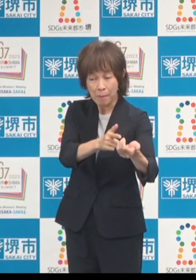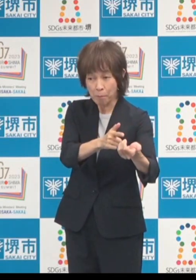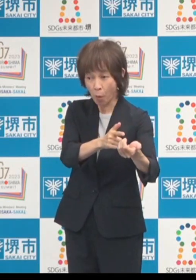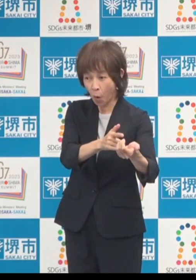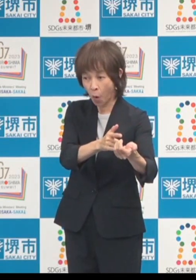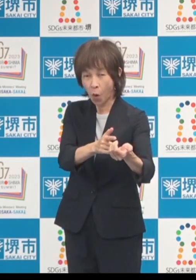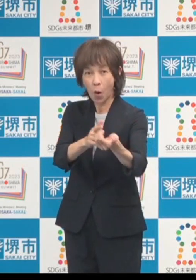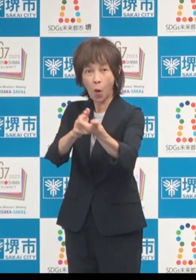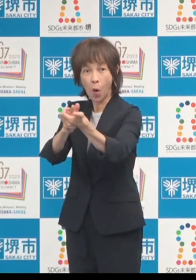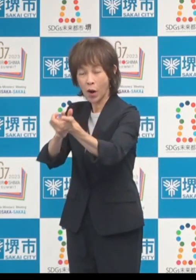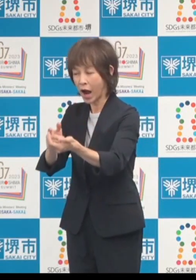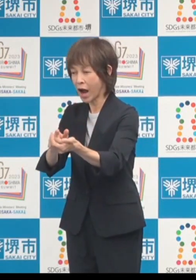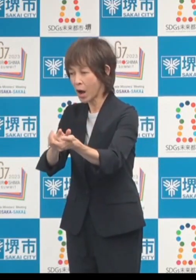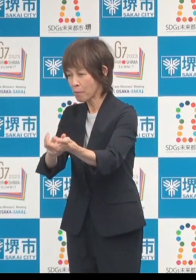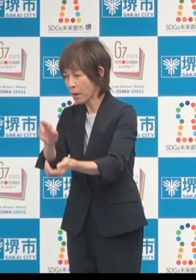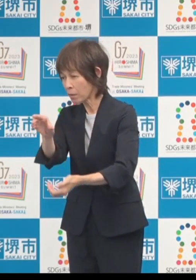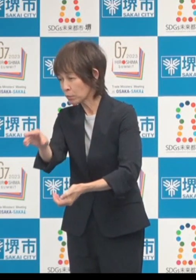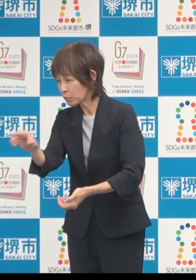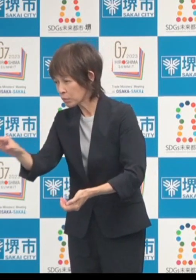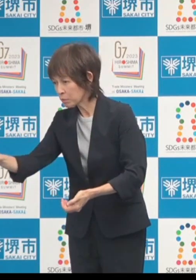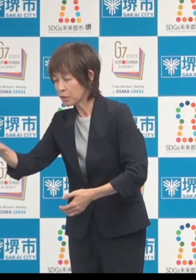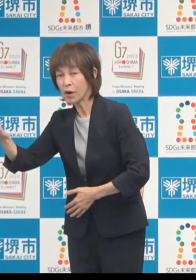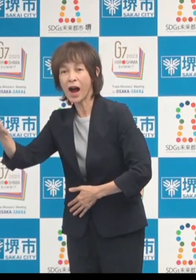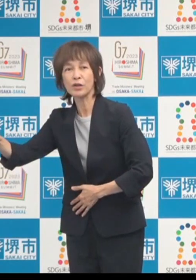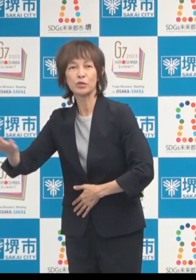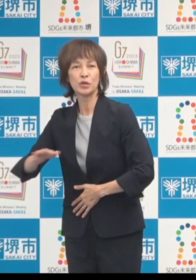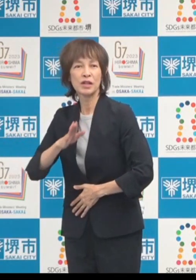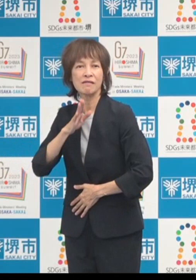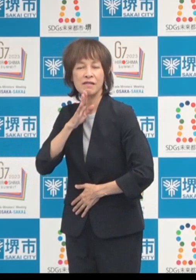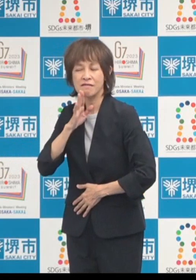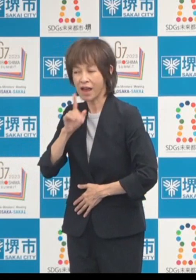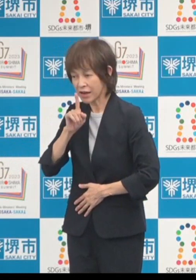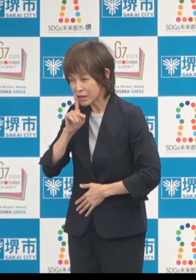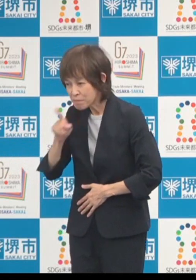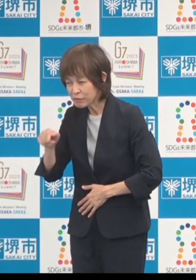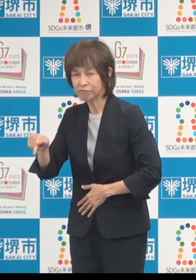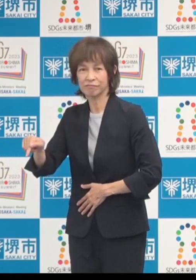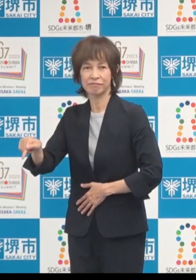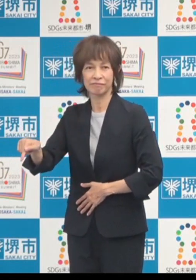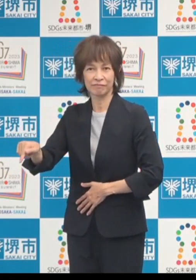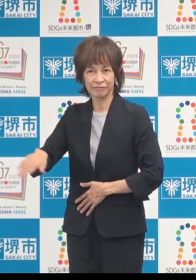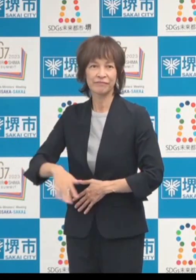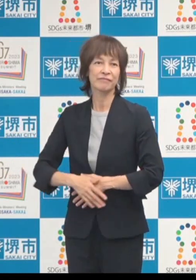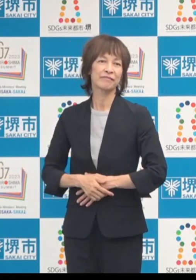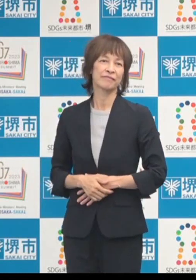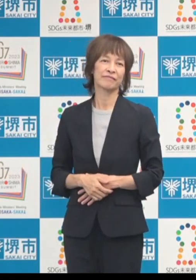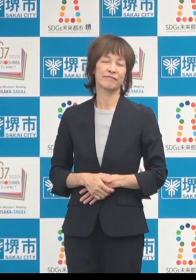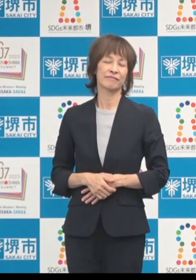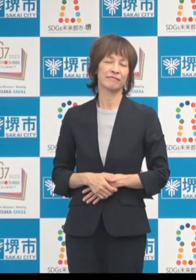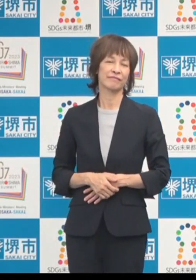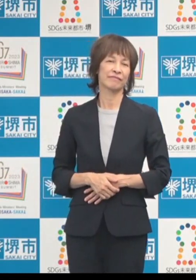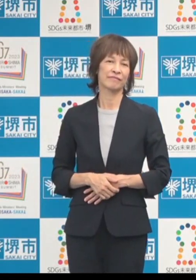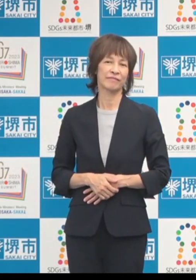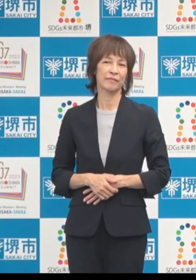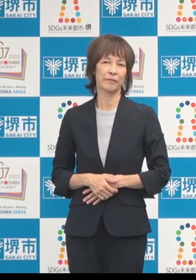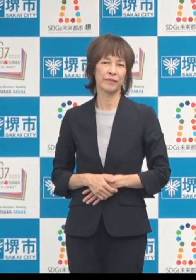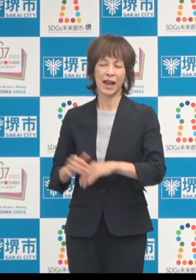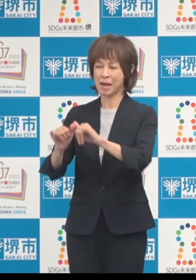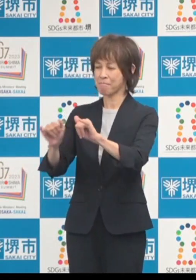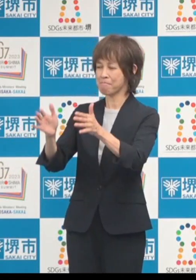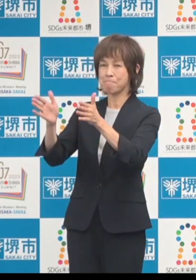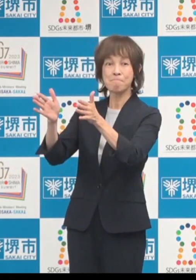く備えておりますので、それを実際見ていただくということで民間